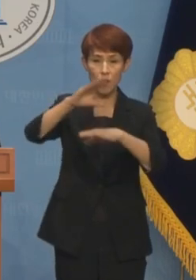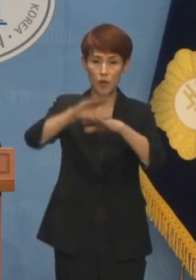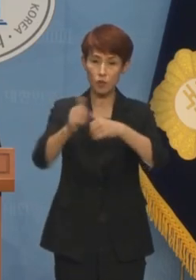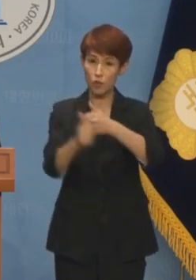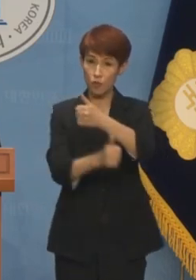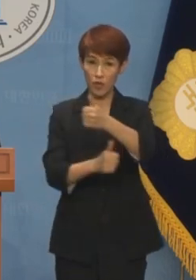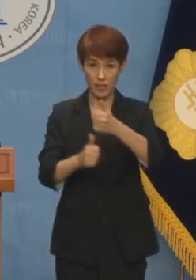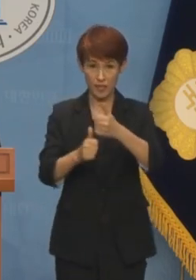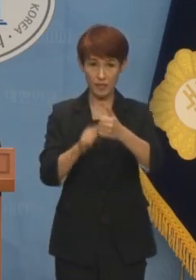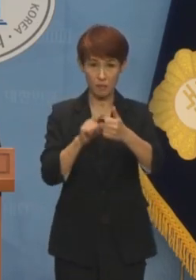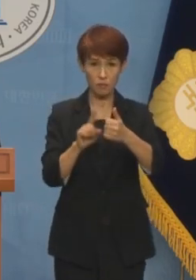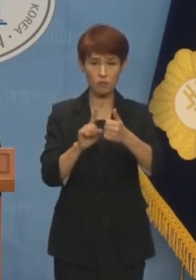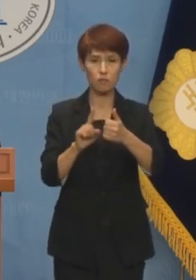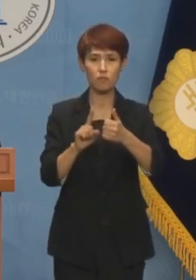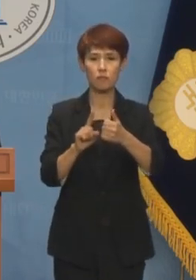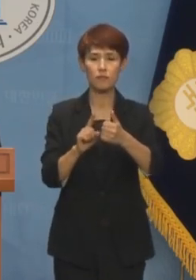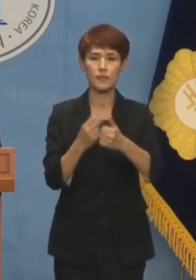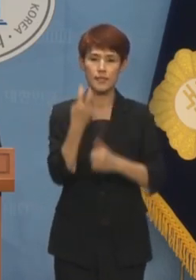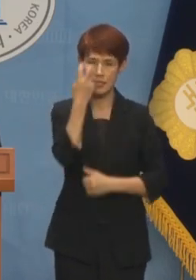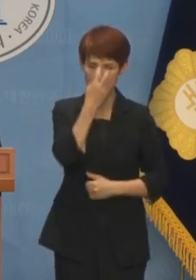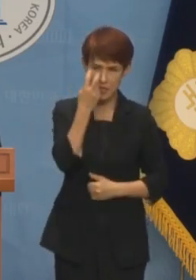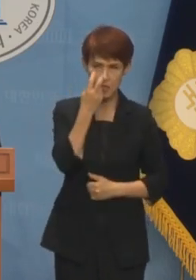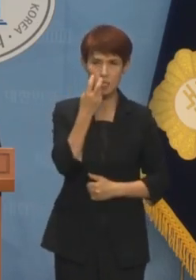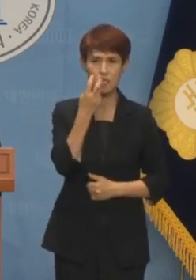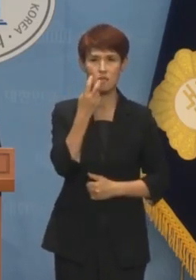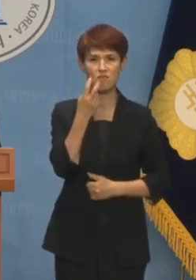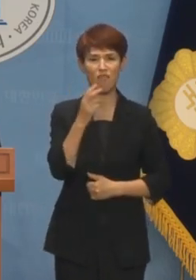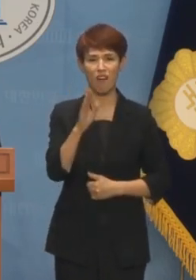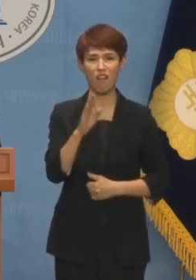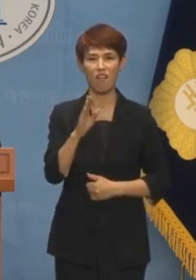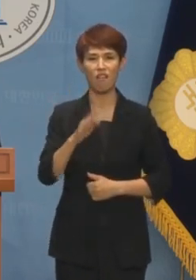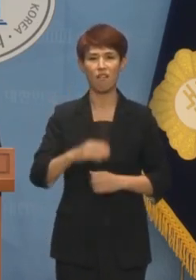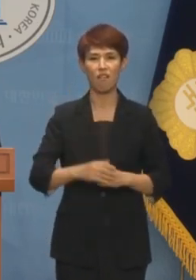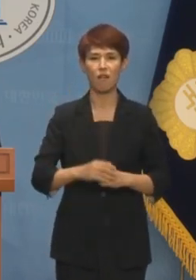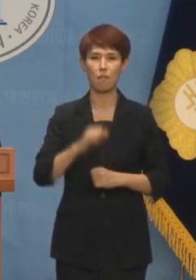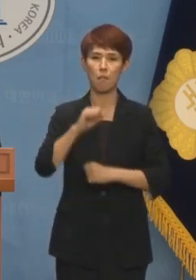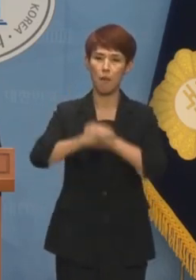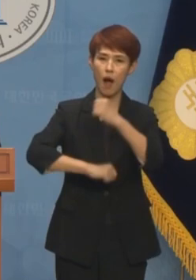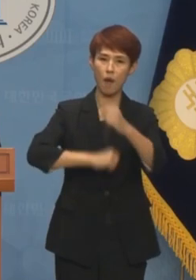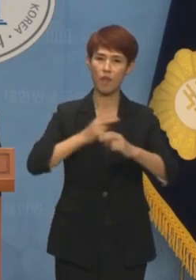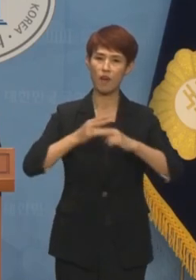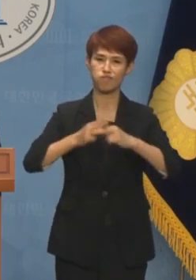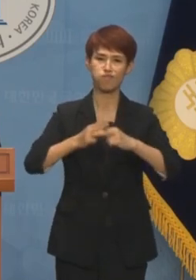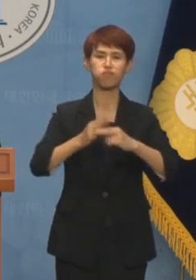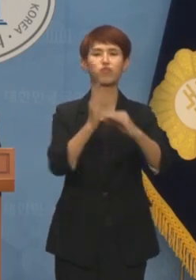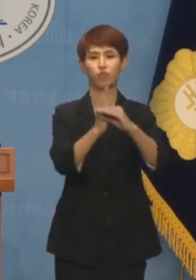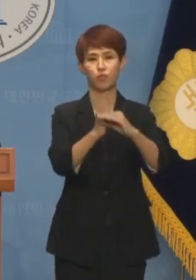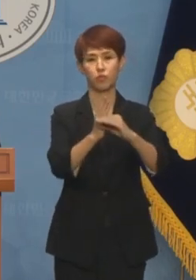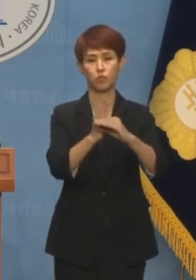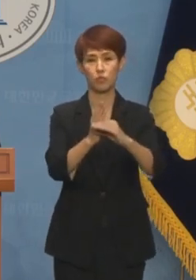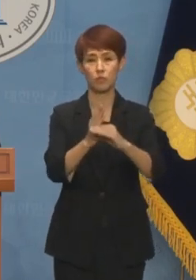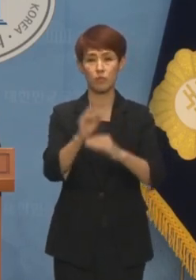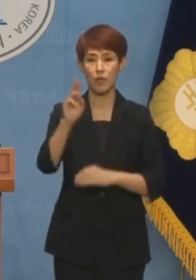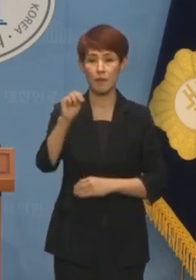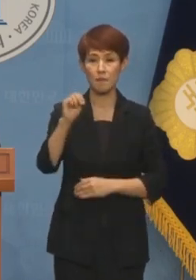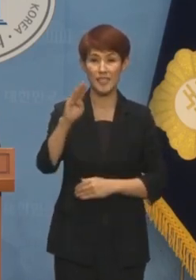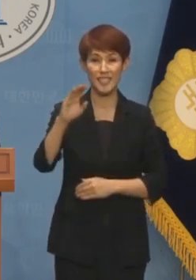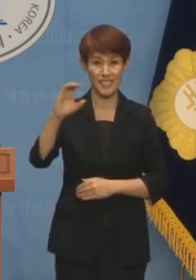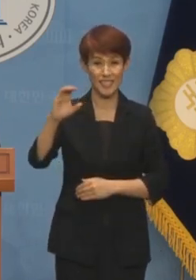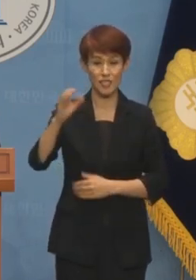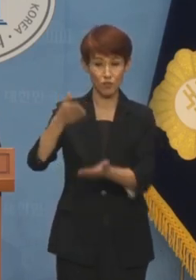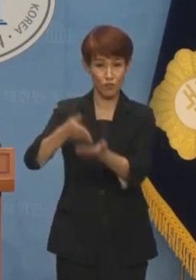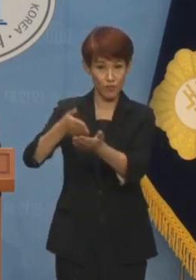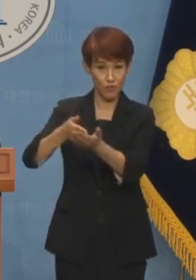선거방송심의위는 선거방송 심의를 망나니 칼춤 추듯 하고 있습니다. 최근 MBC 뉴스데스크